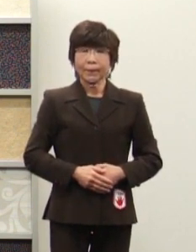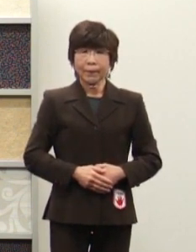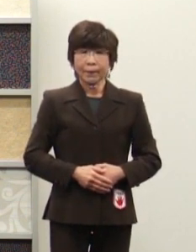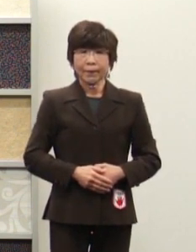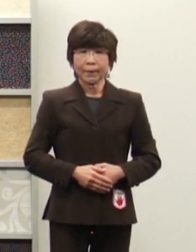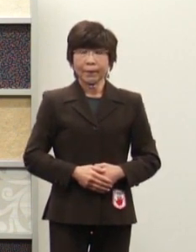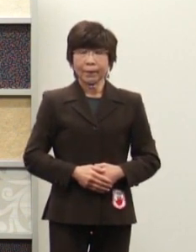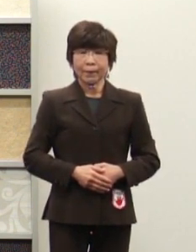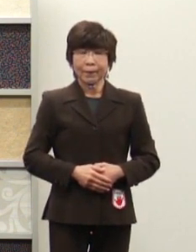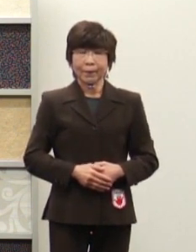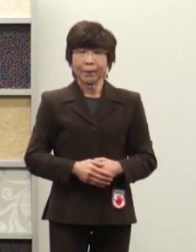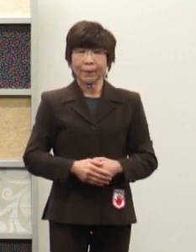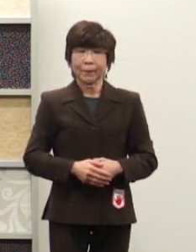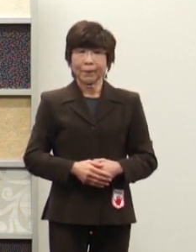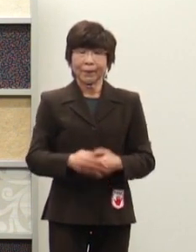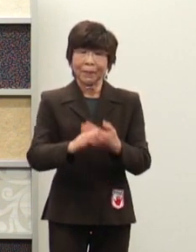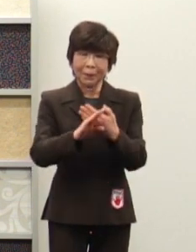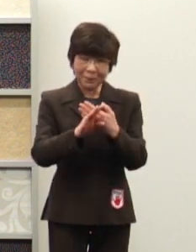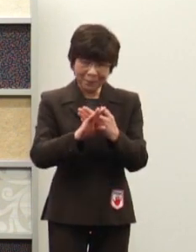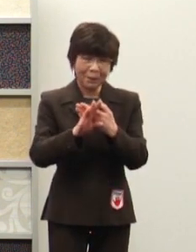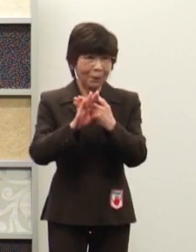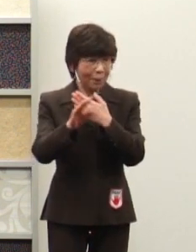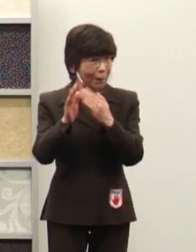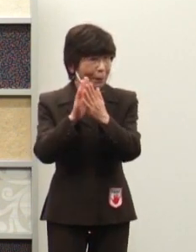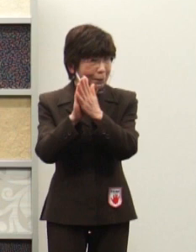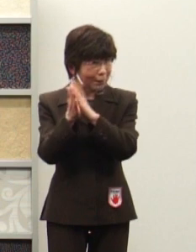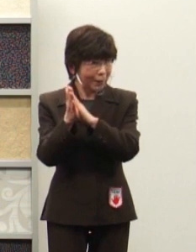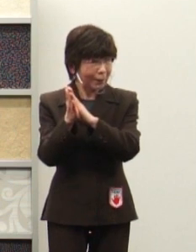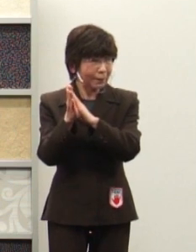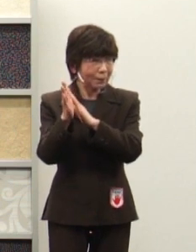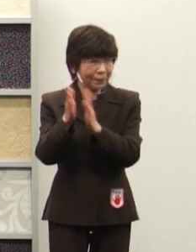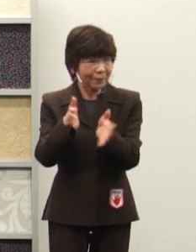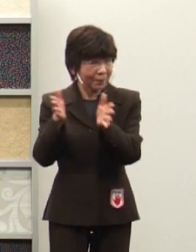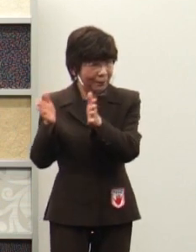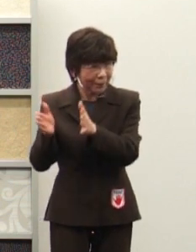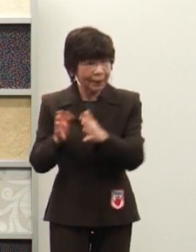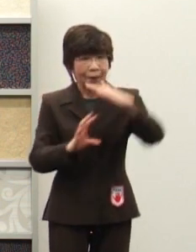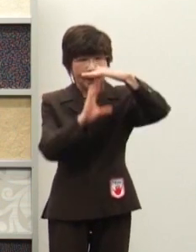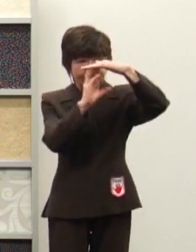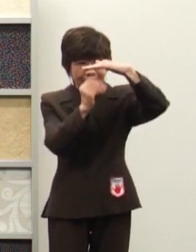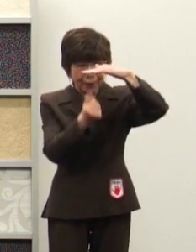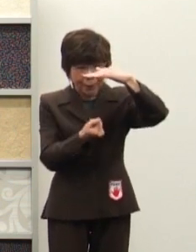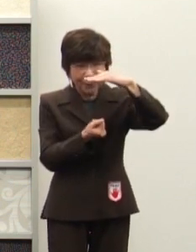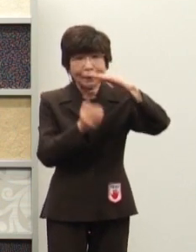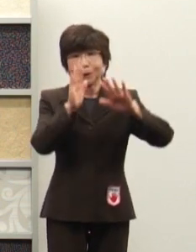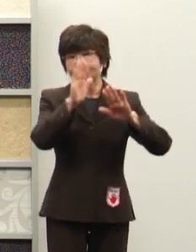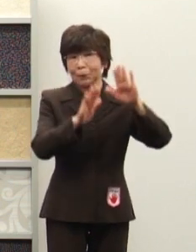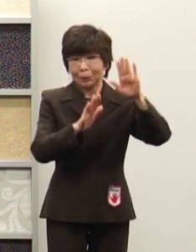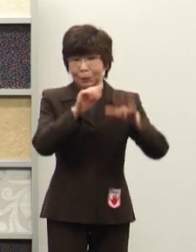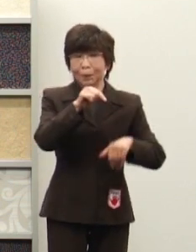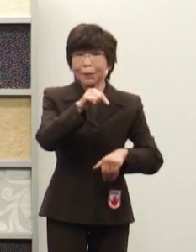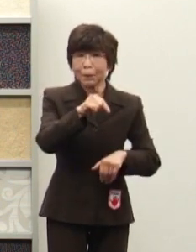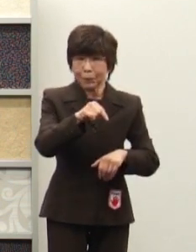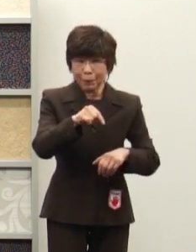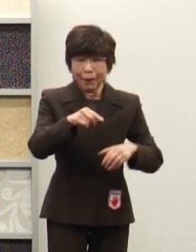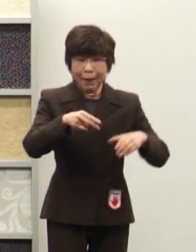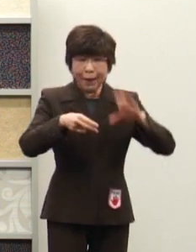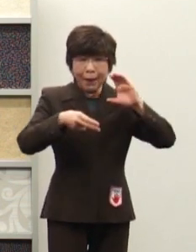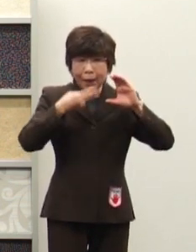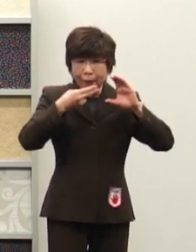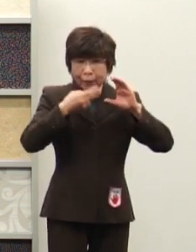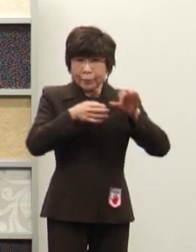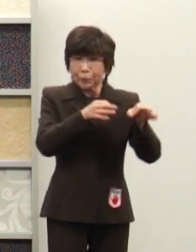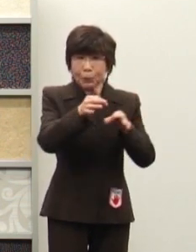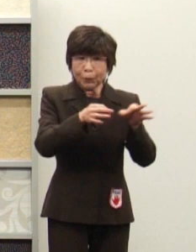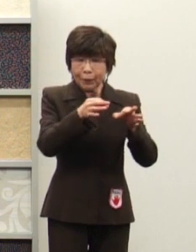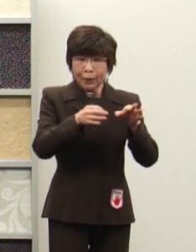他地域の状況は私は論ずる立場にはありませんが、少なくとも山梨県においては飲食店発のですね、クラスターが連鎖して、